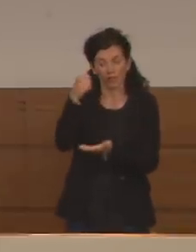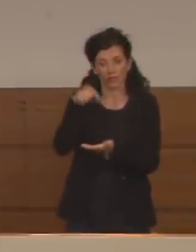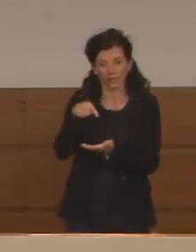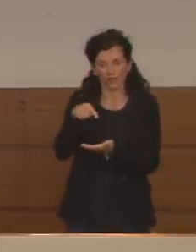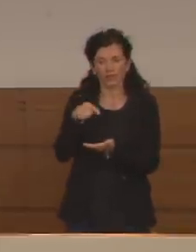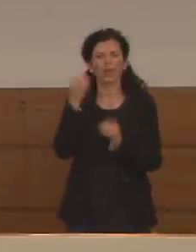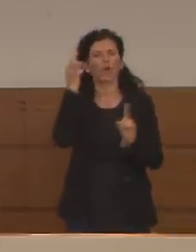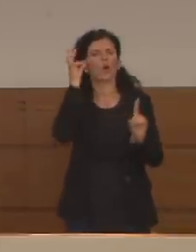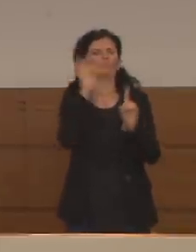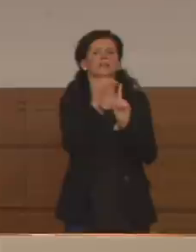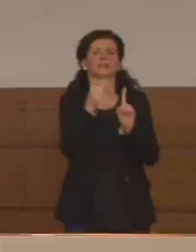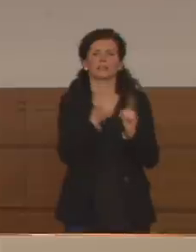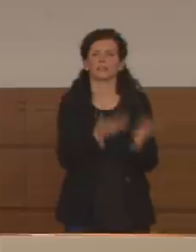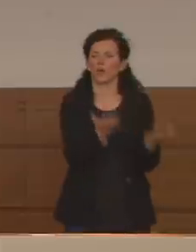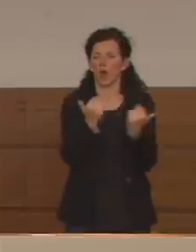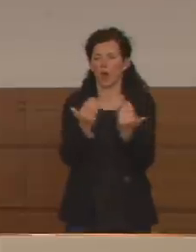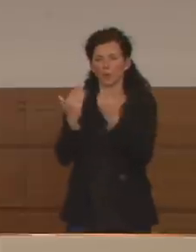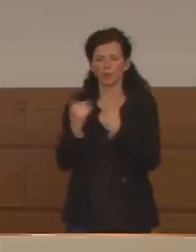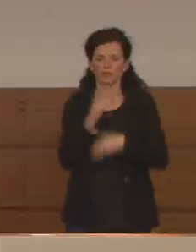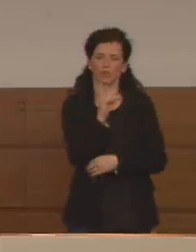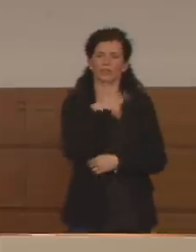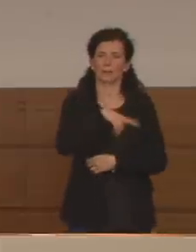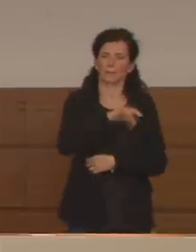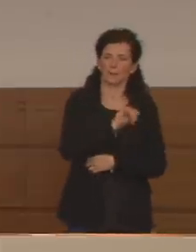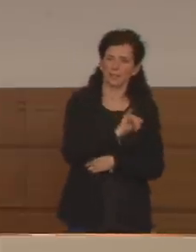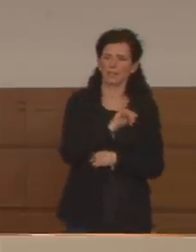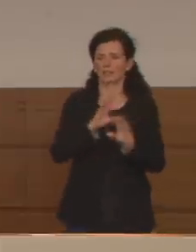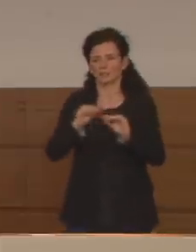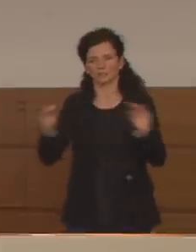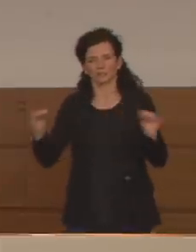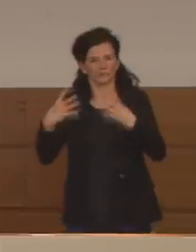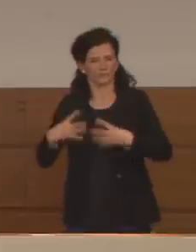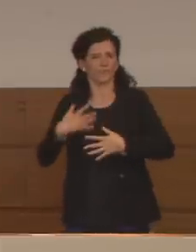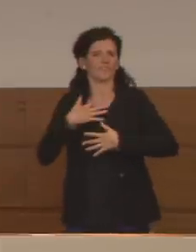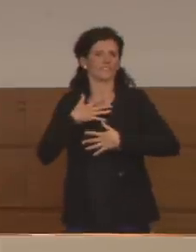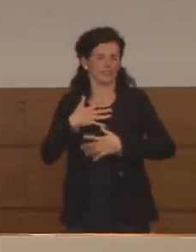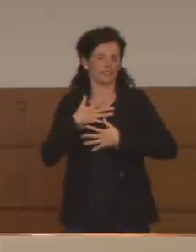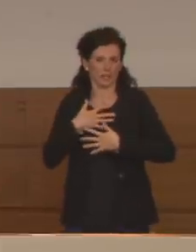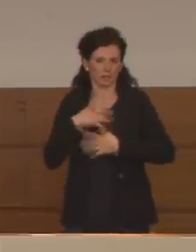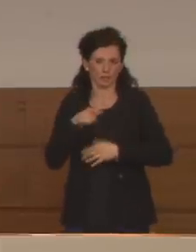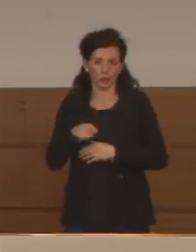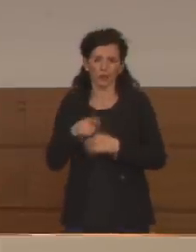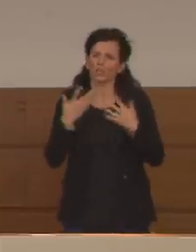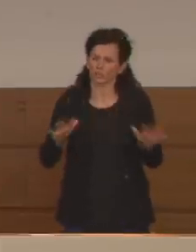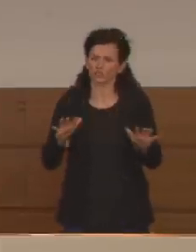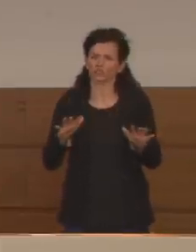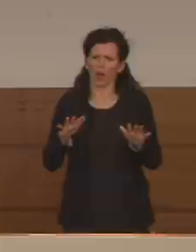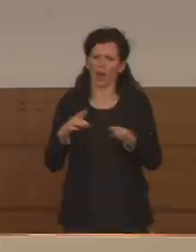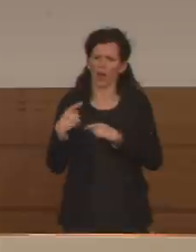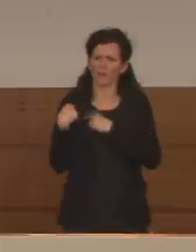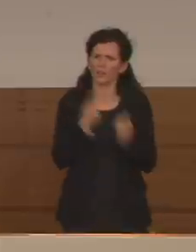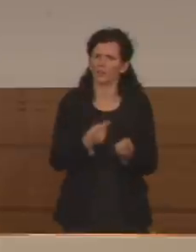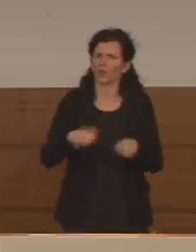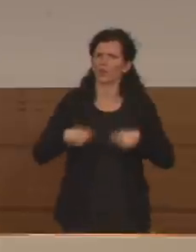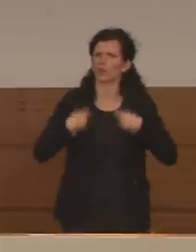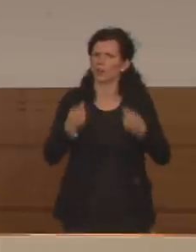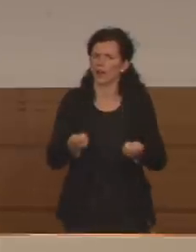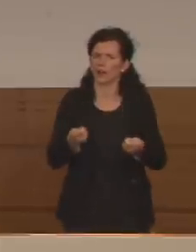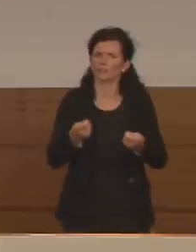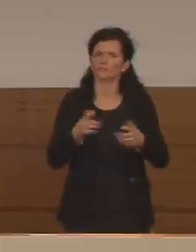per l'acquisto di dispositivi di protezione individuale e di ventilatori ne abbiamo già speso quasi